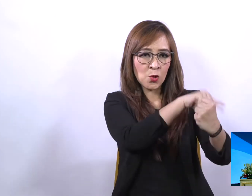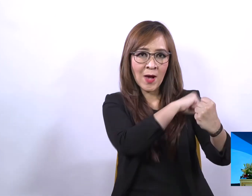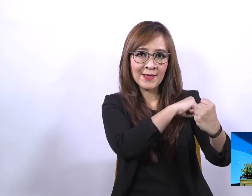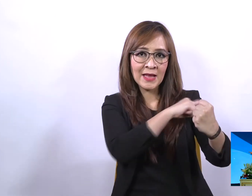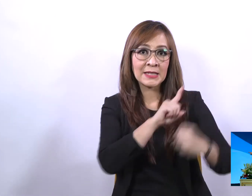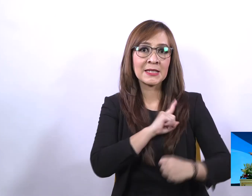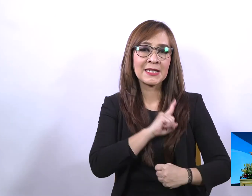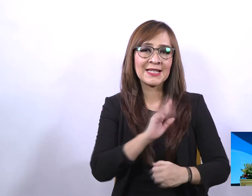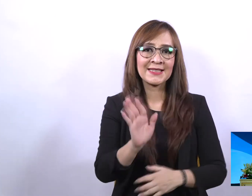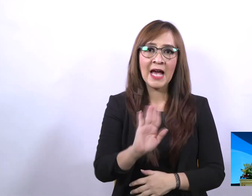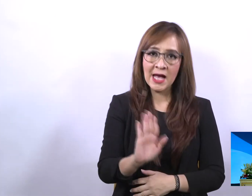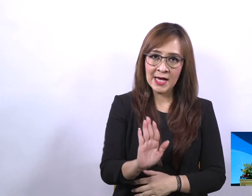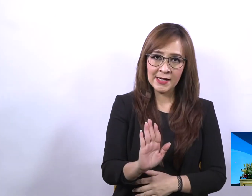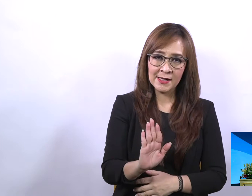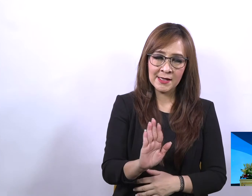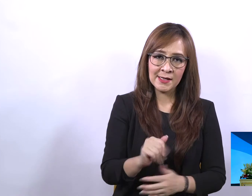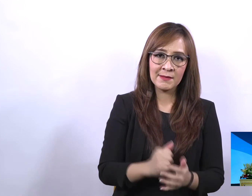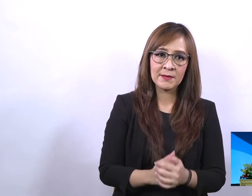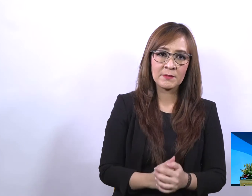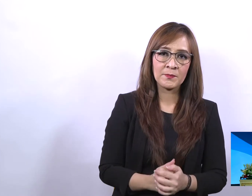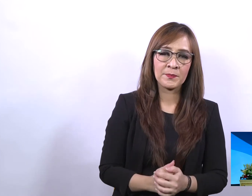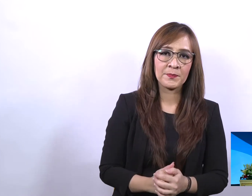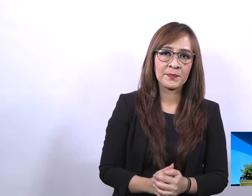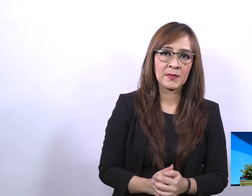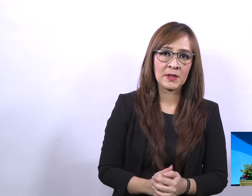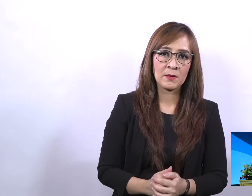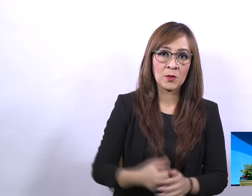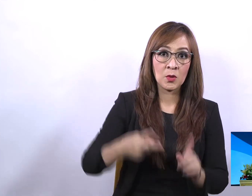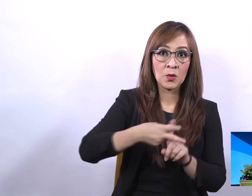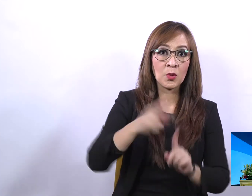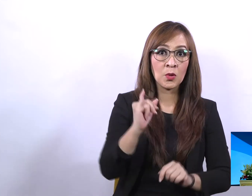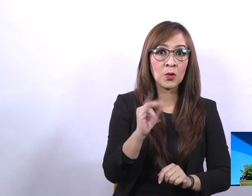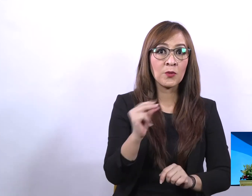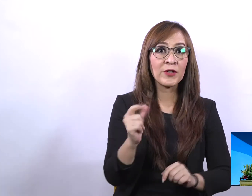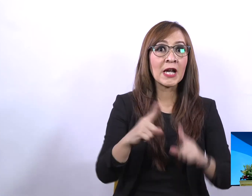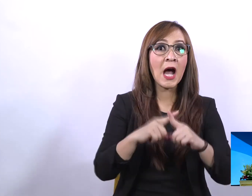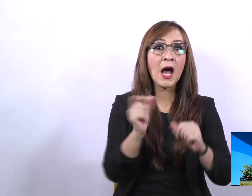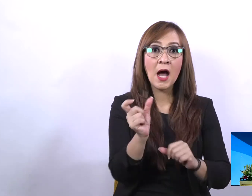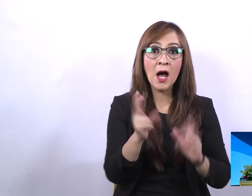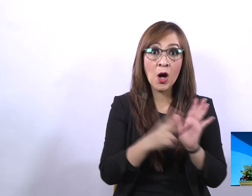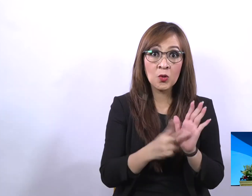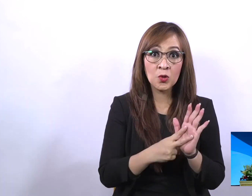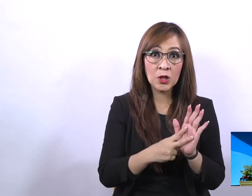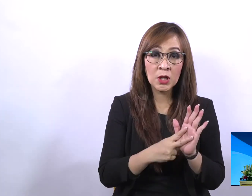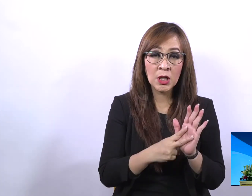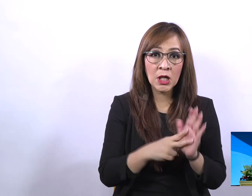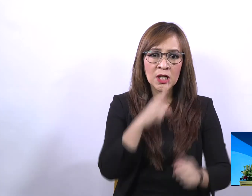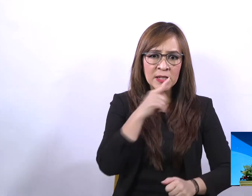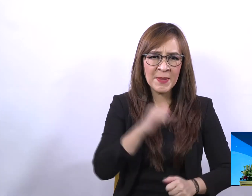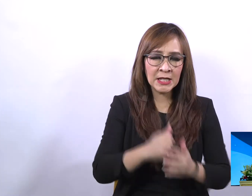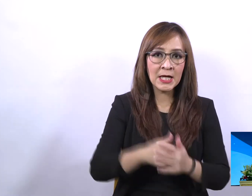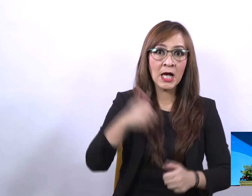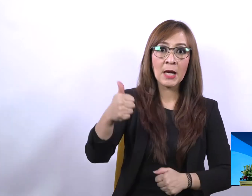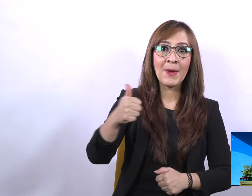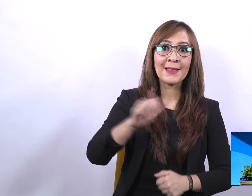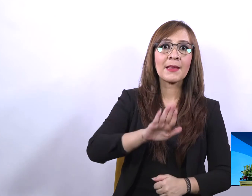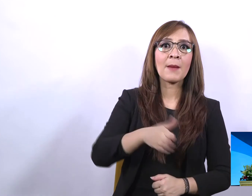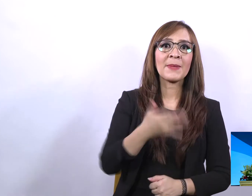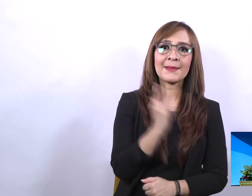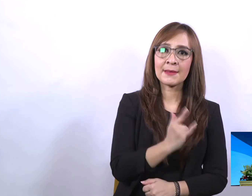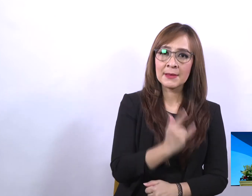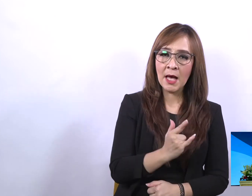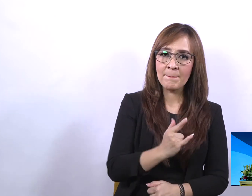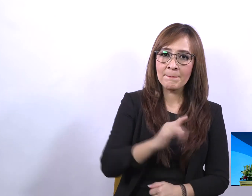Mati Herodes yang kuat mati Firaun ya kelihatannya punya kuasa yang hebat juga mati kita juga pasti